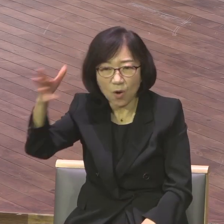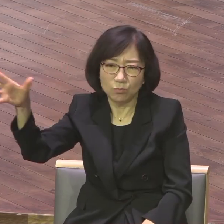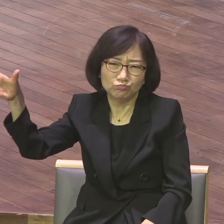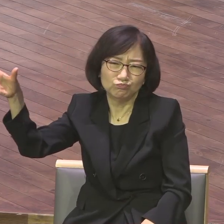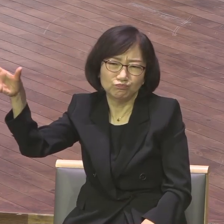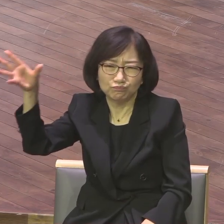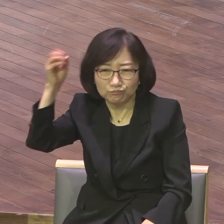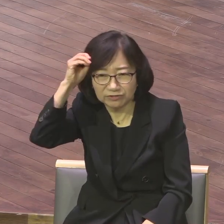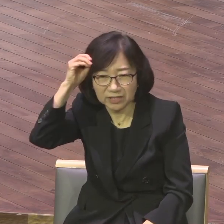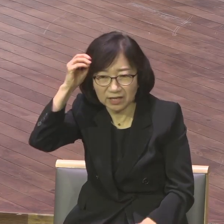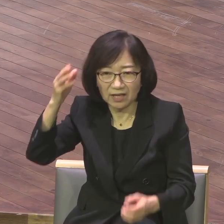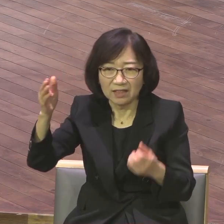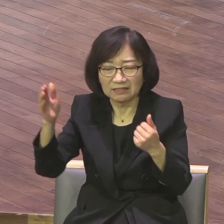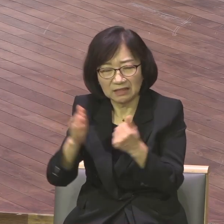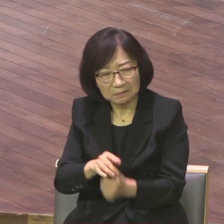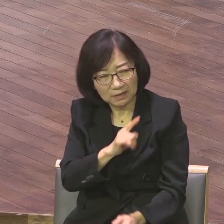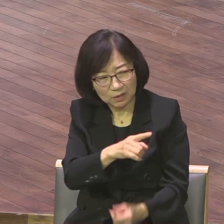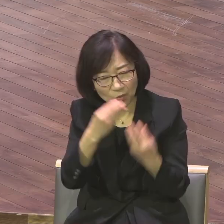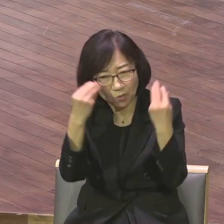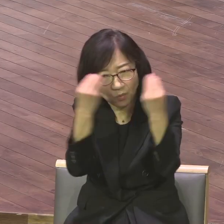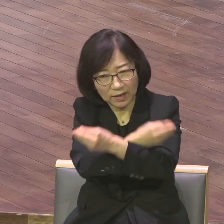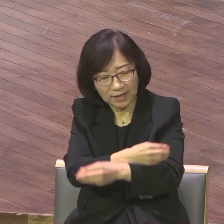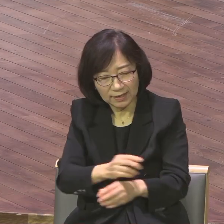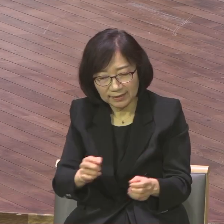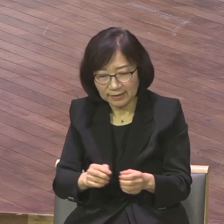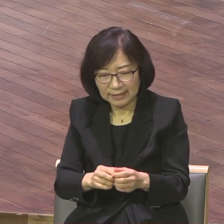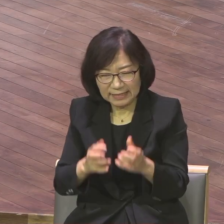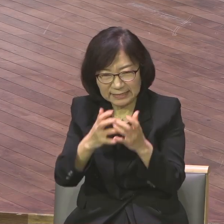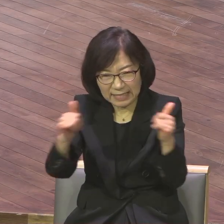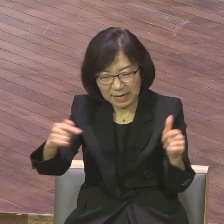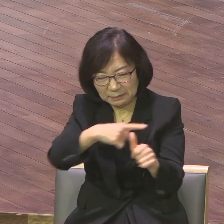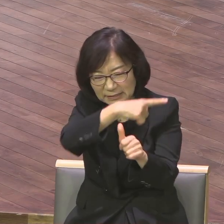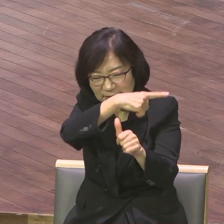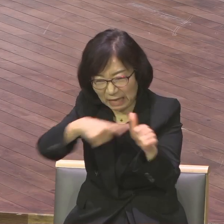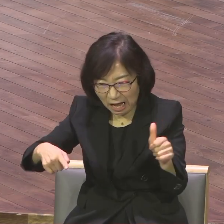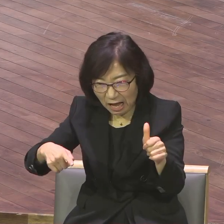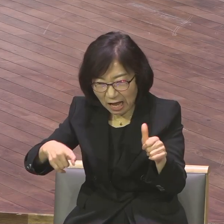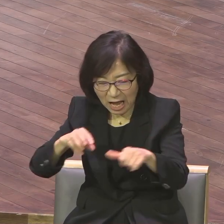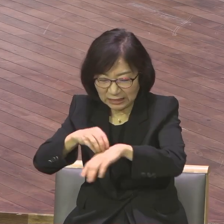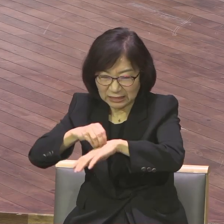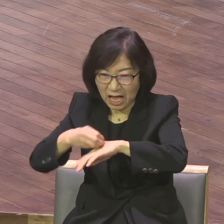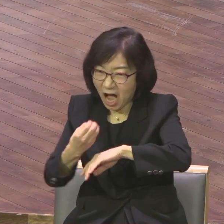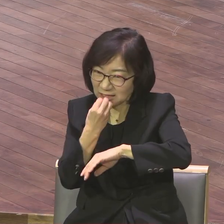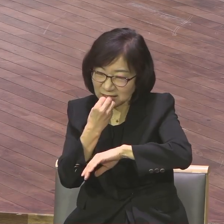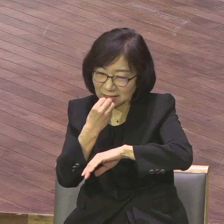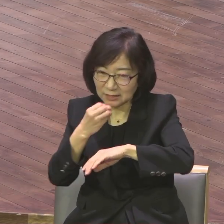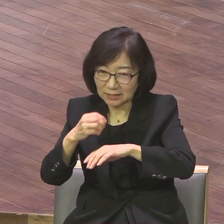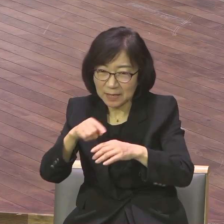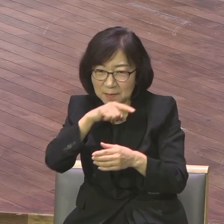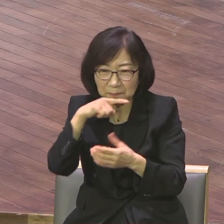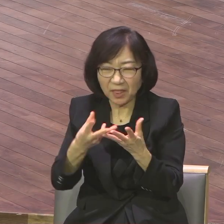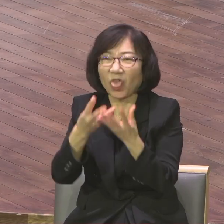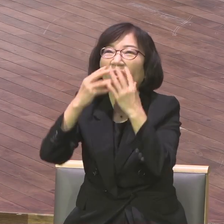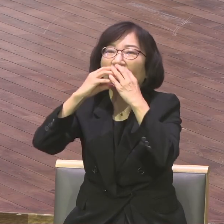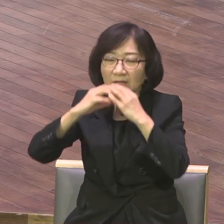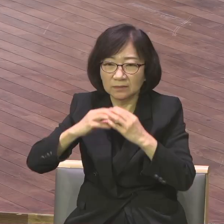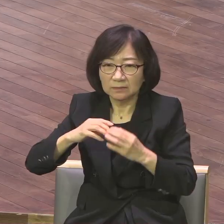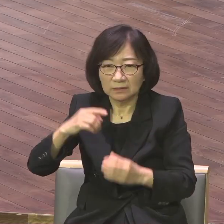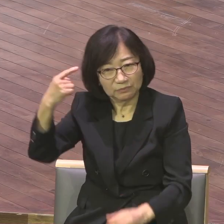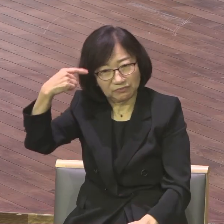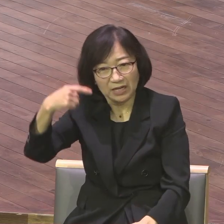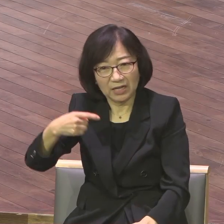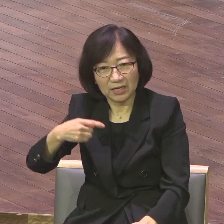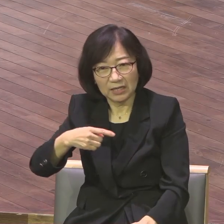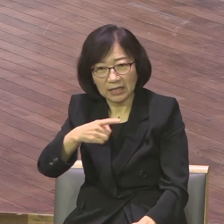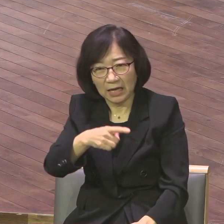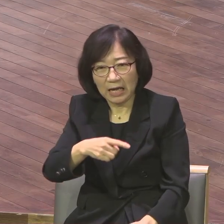저것들은 식인종들이다 그랬어요. 뭐 예수님이 내 피를 마시고 내 살을 먹고 하니까 저것들은 그냥 뭐 피 같은 거